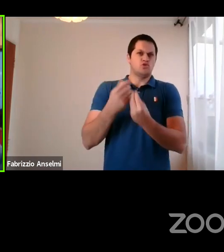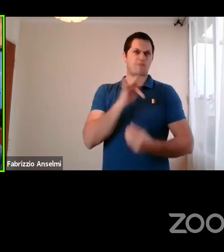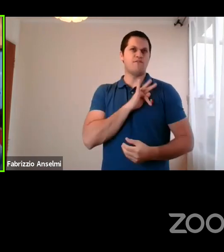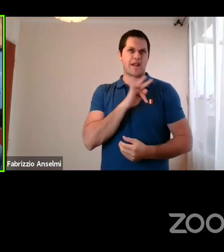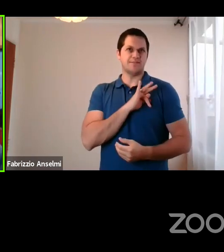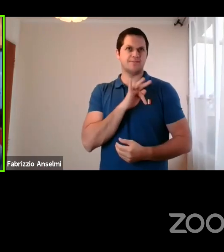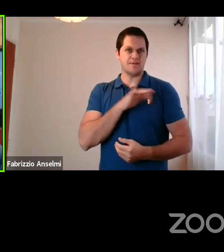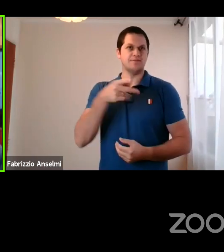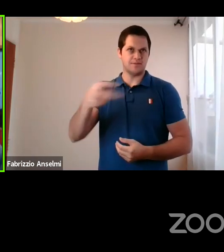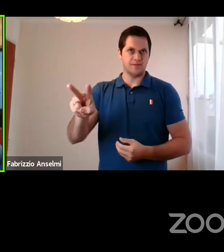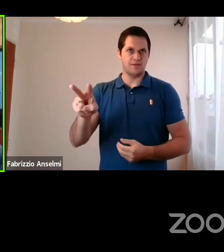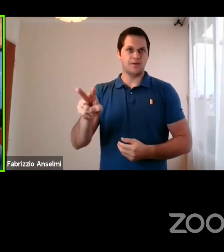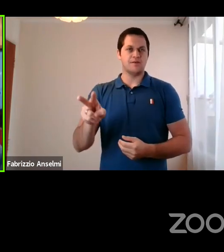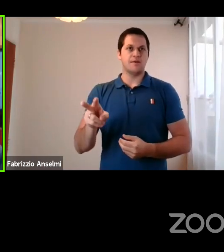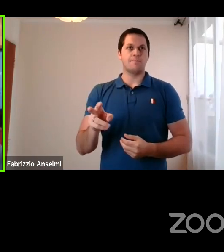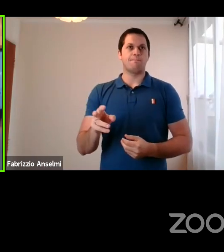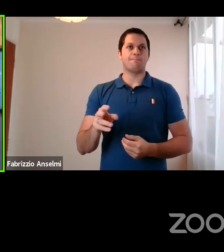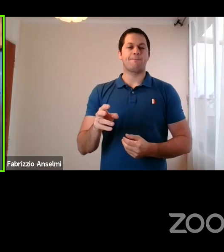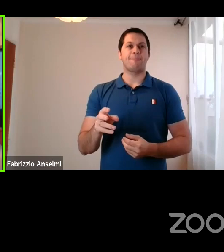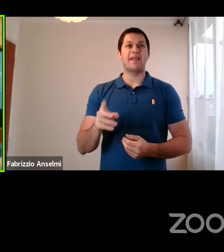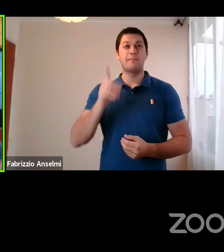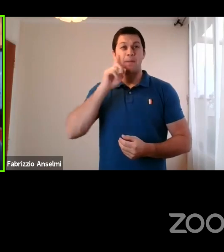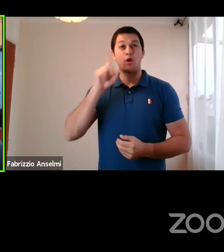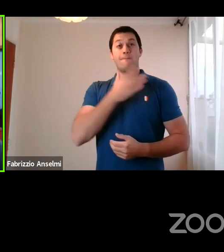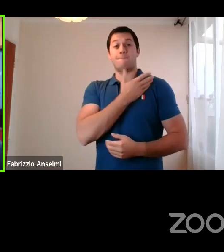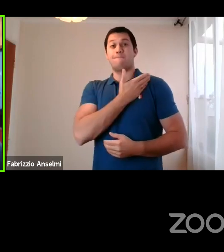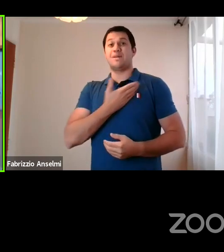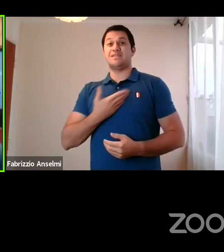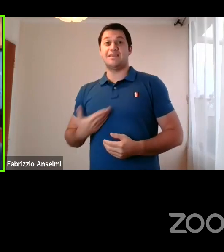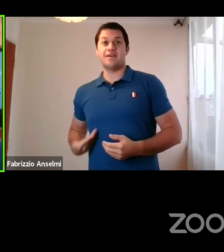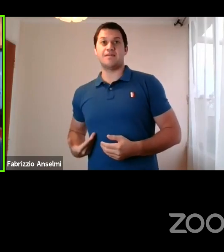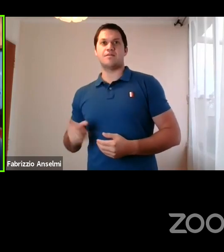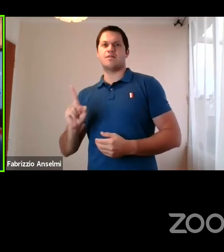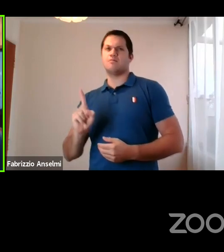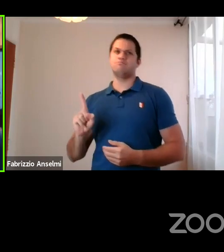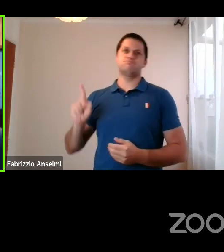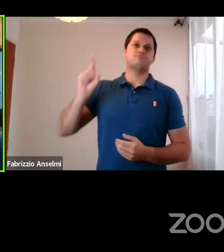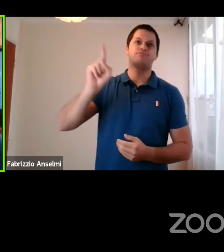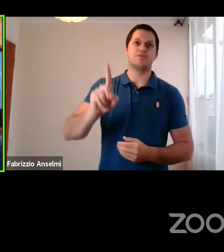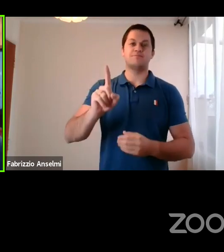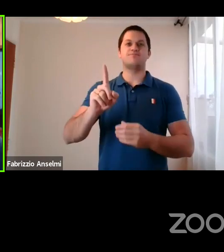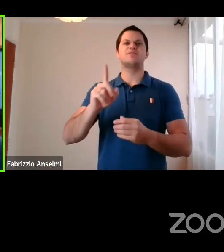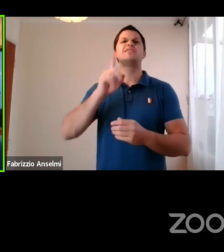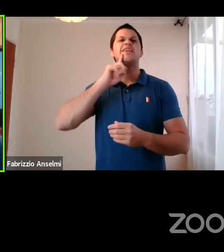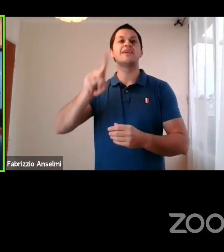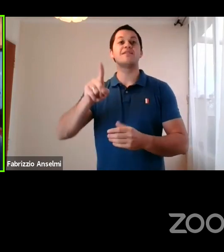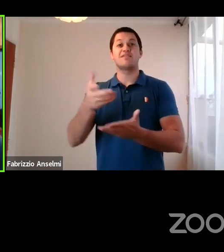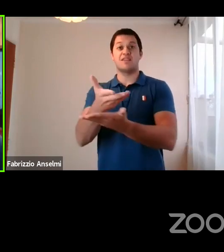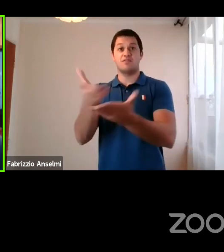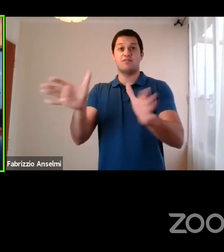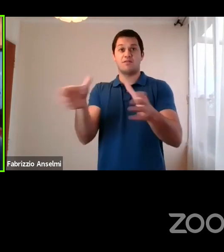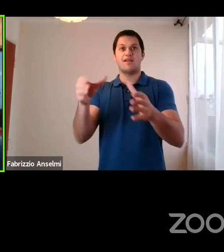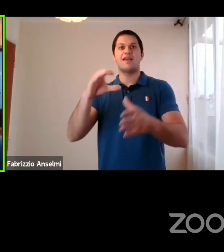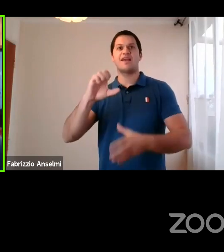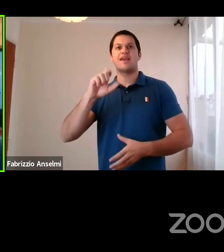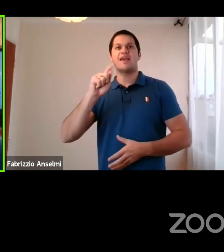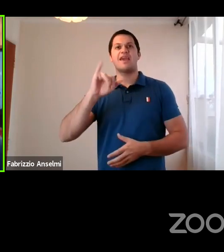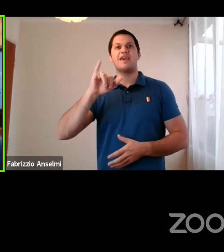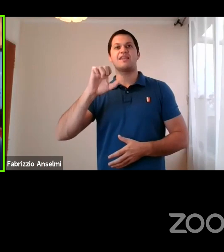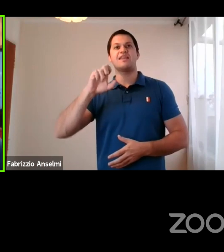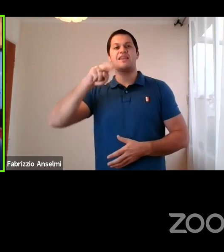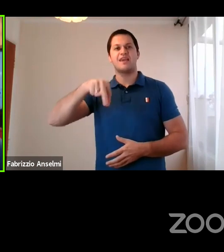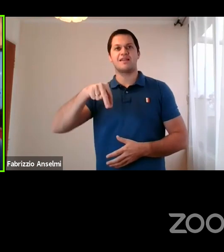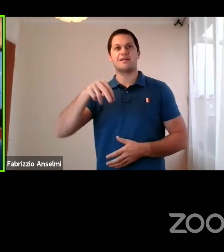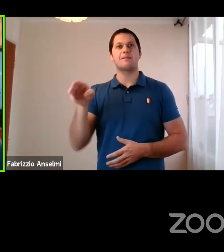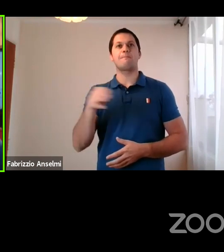interesantemente, el presidente honorario de esta sociedad fue el señor Etienne Jules Marey, ¿ya?